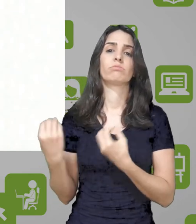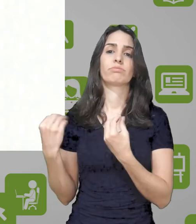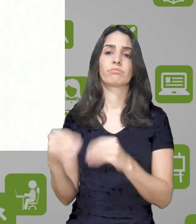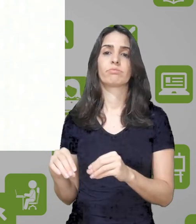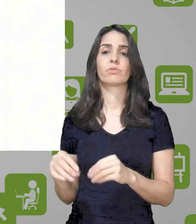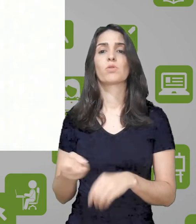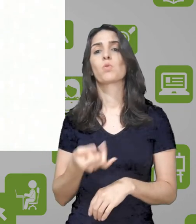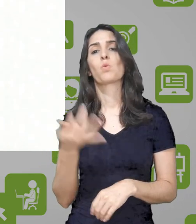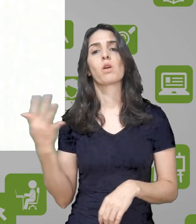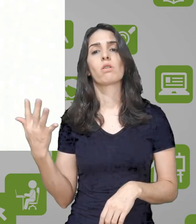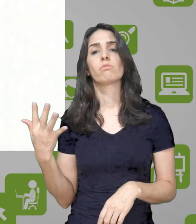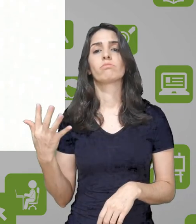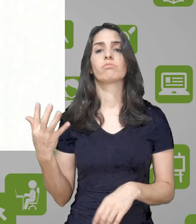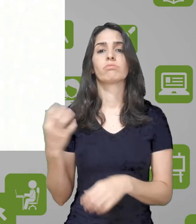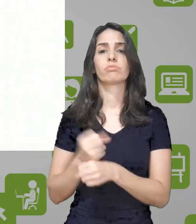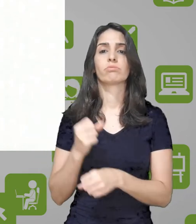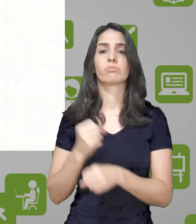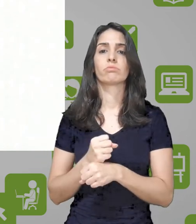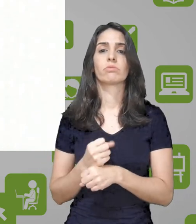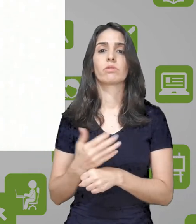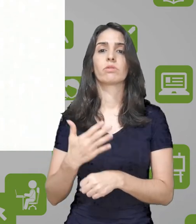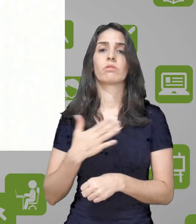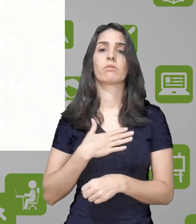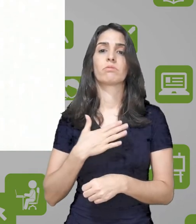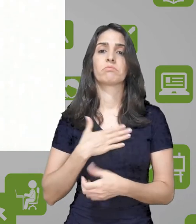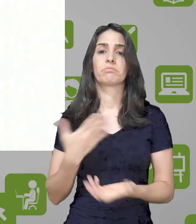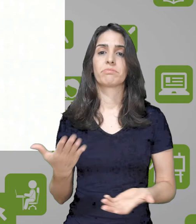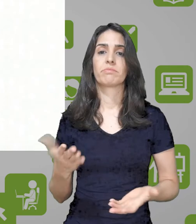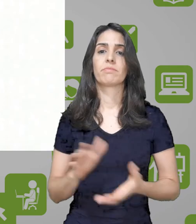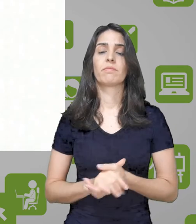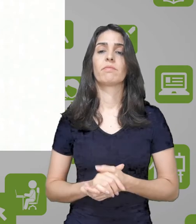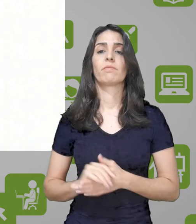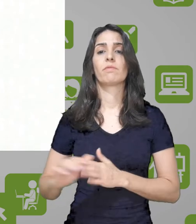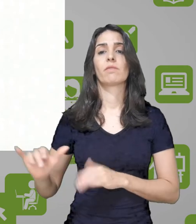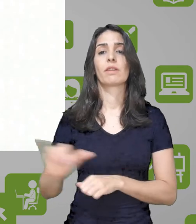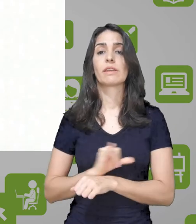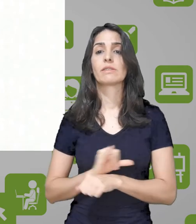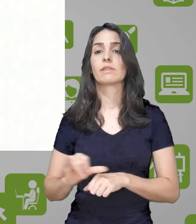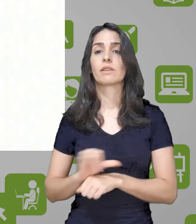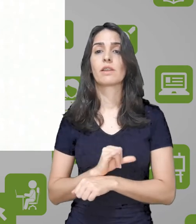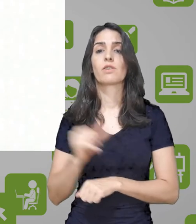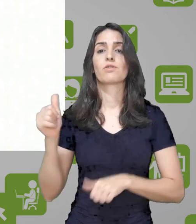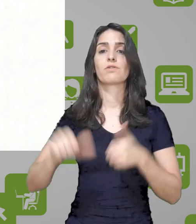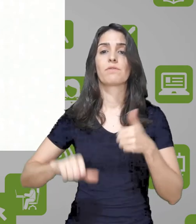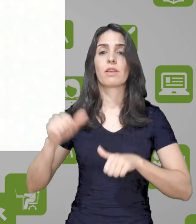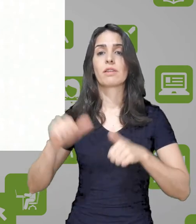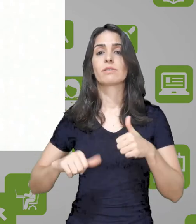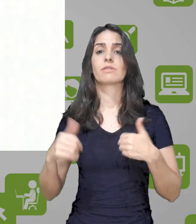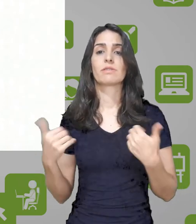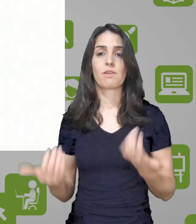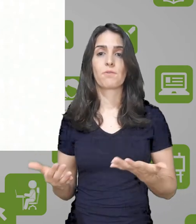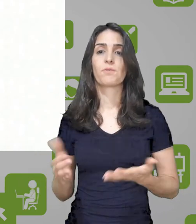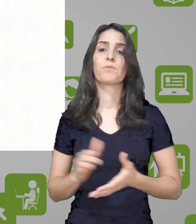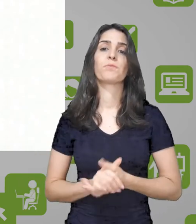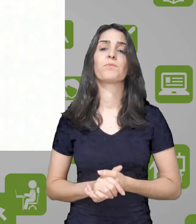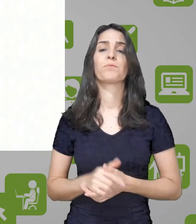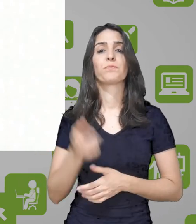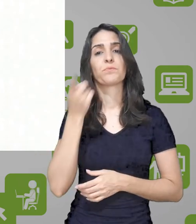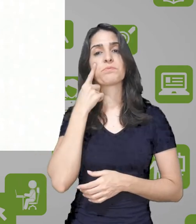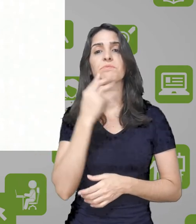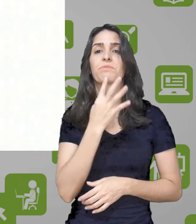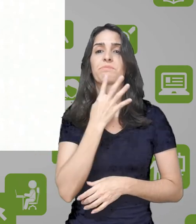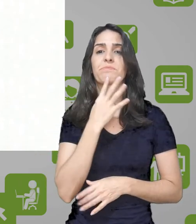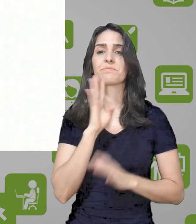configurar nota né de acordo com quanto valeu as atividade Qual é a minha escala qual o método que eu vou querer utilizar de avaliação